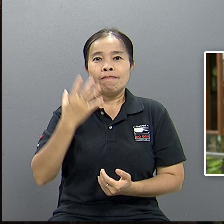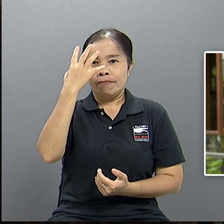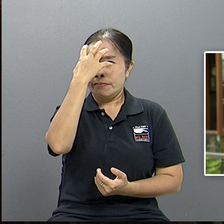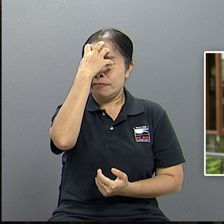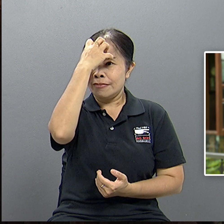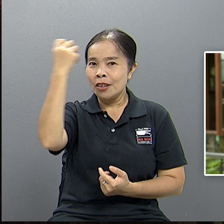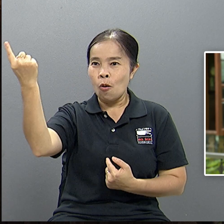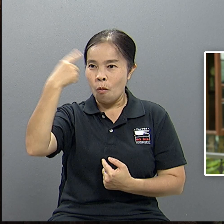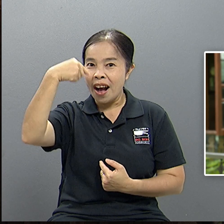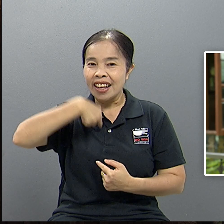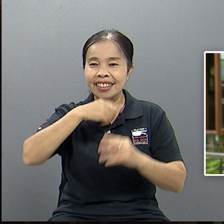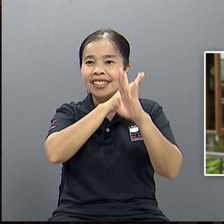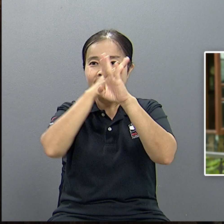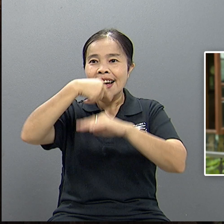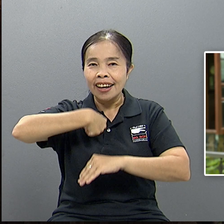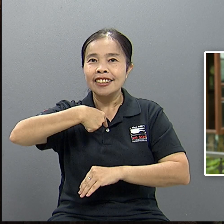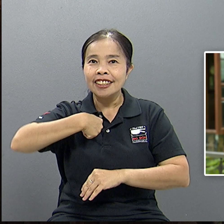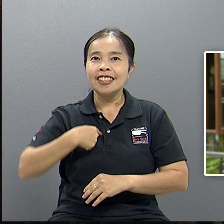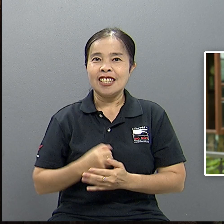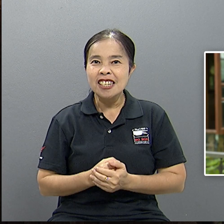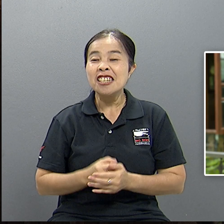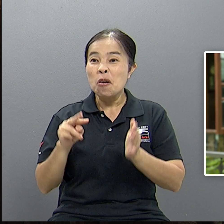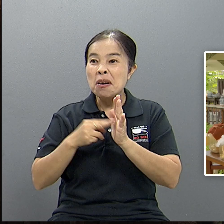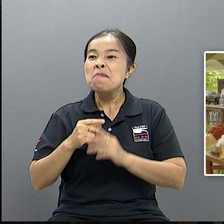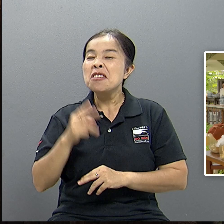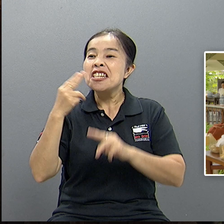นึกว่าสวยนักหรือไงแม่คุณปราง